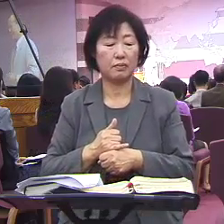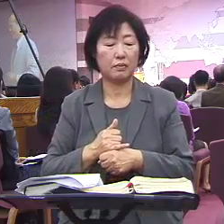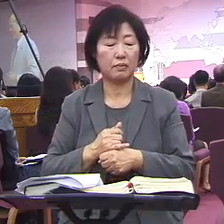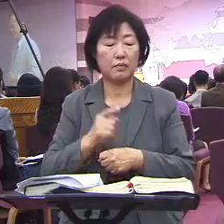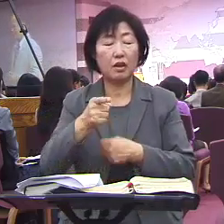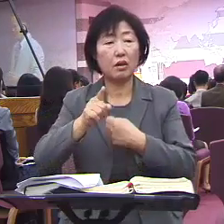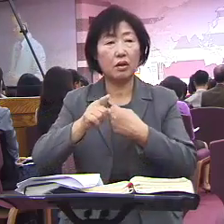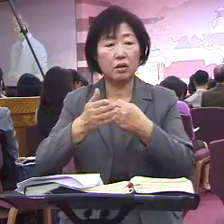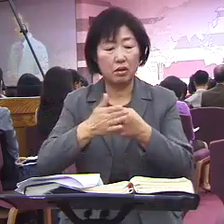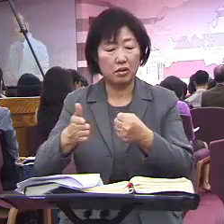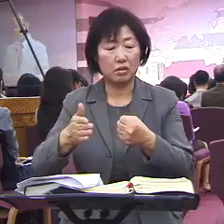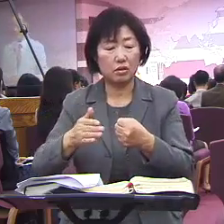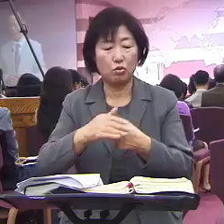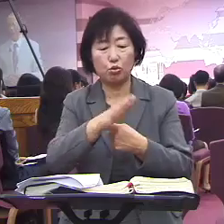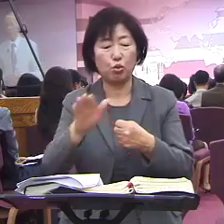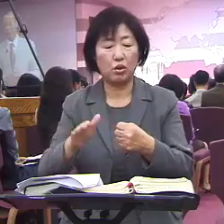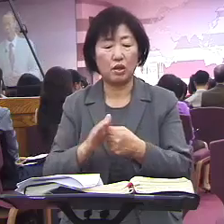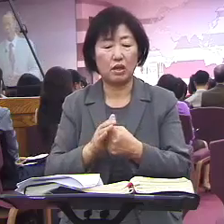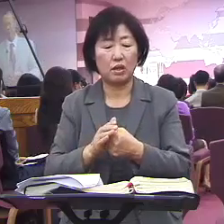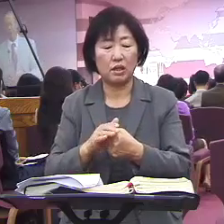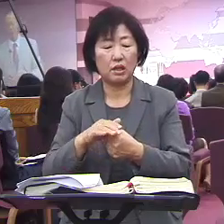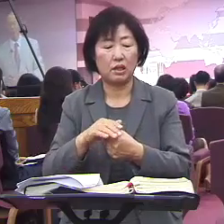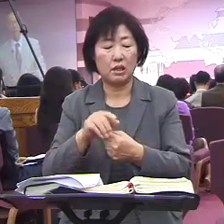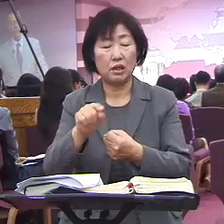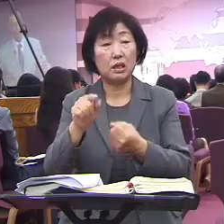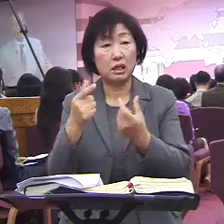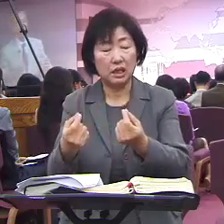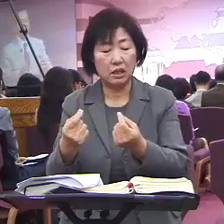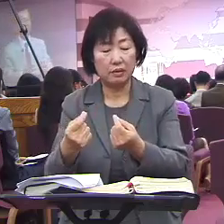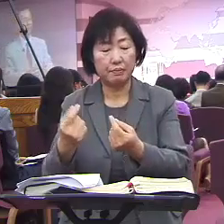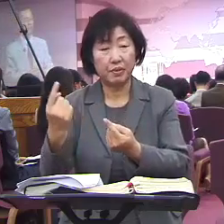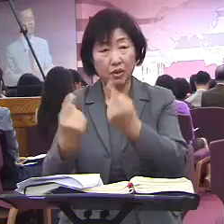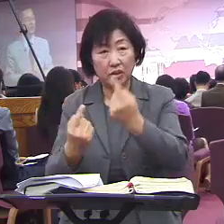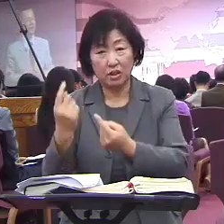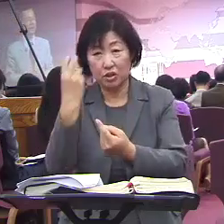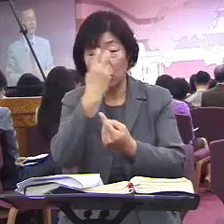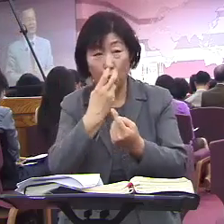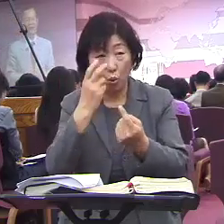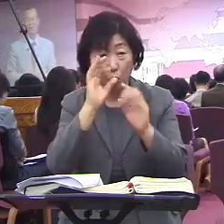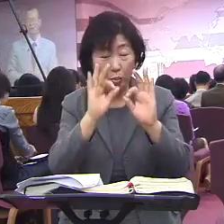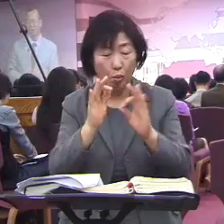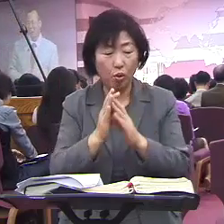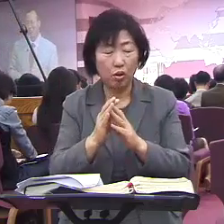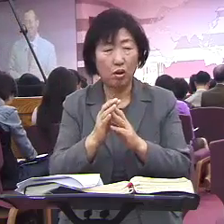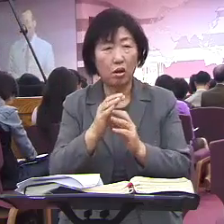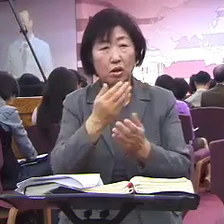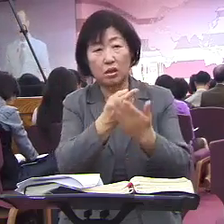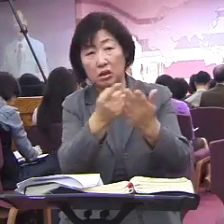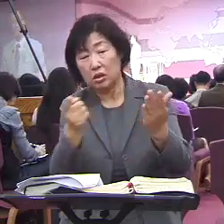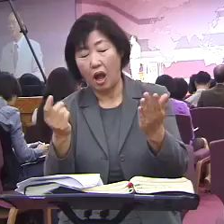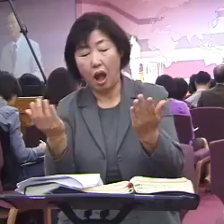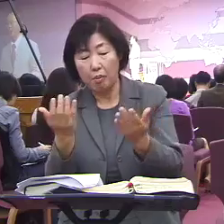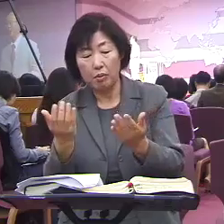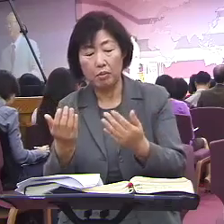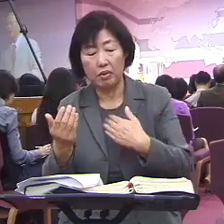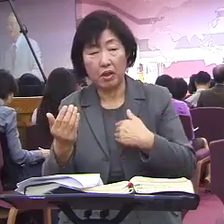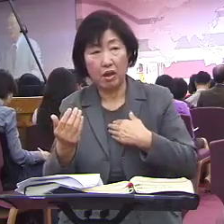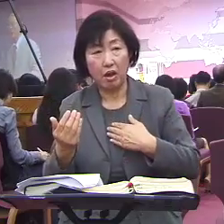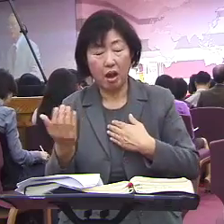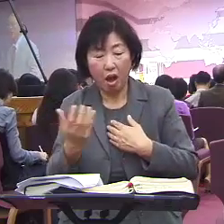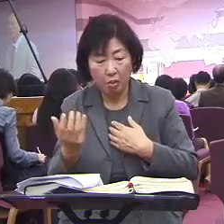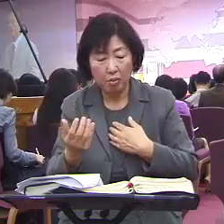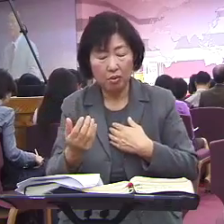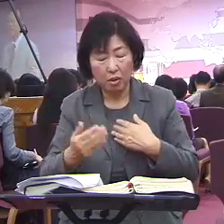여러분, 그래서요 우리가 이렇게 형제들을 돌보고 그들의 아픔이 내 아픔이 되고 그들의 배고픔이